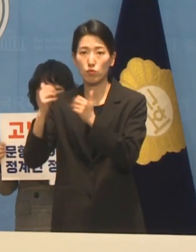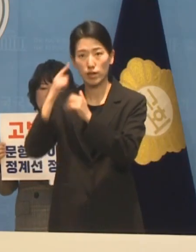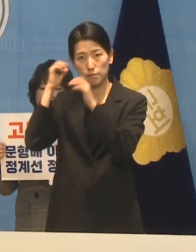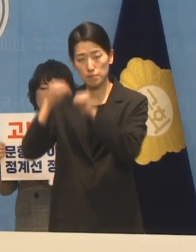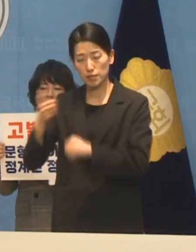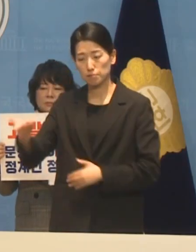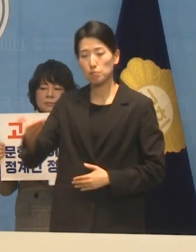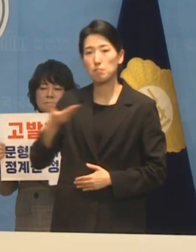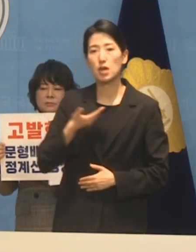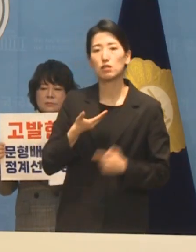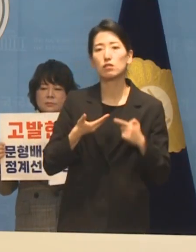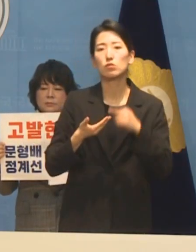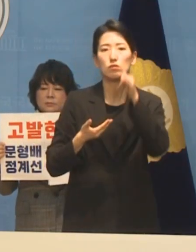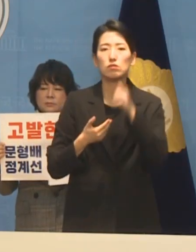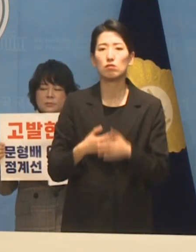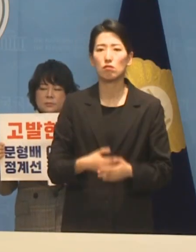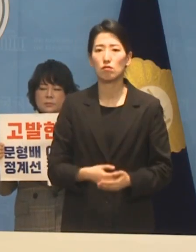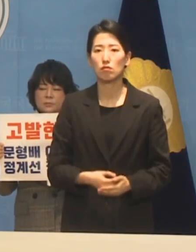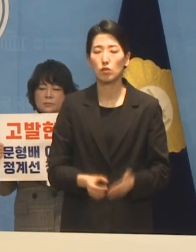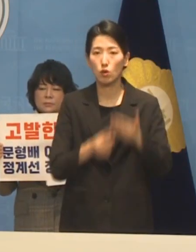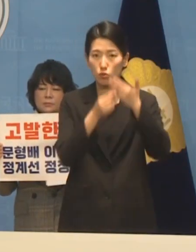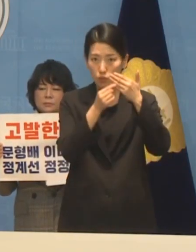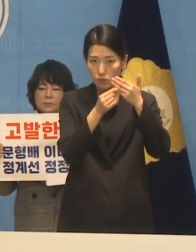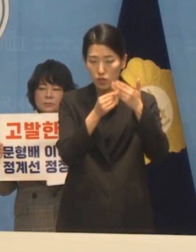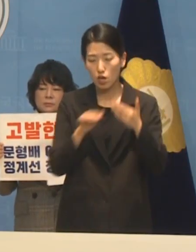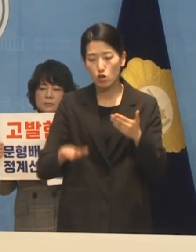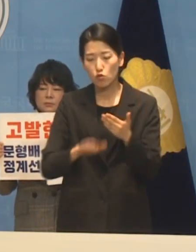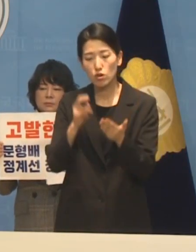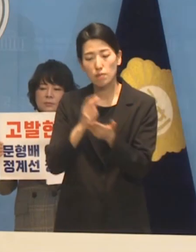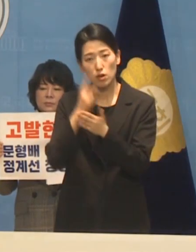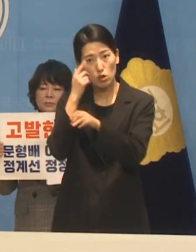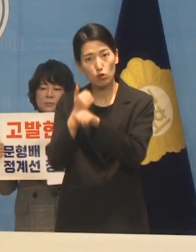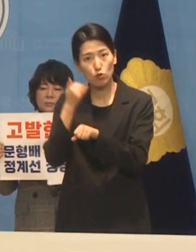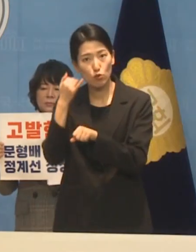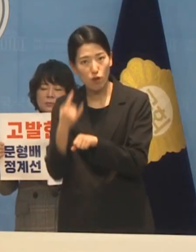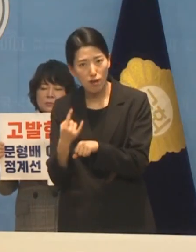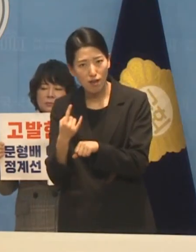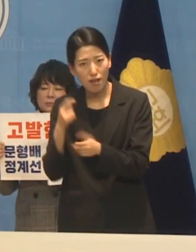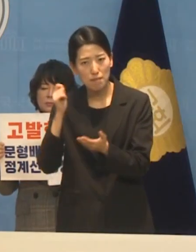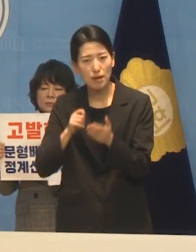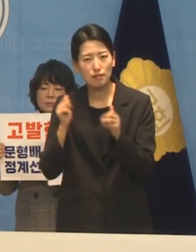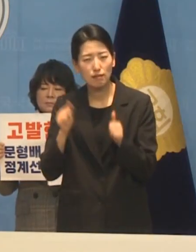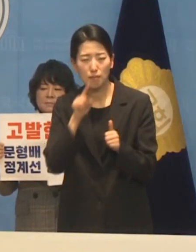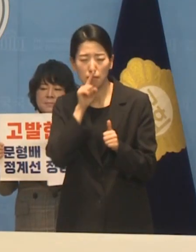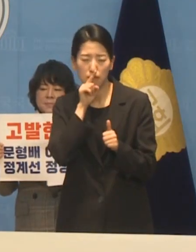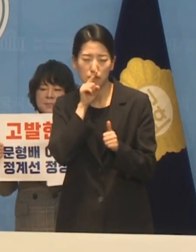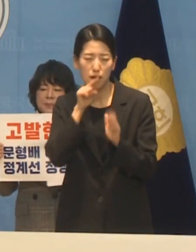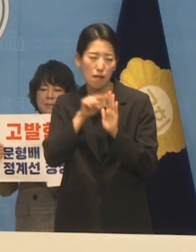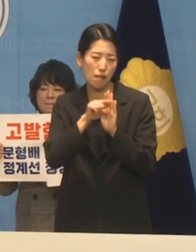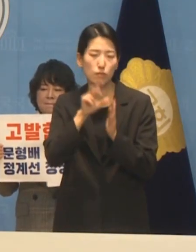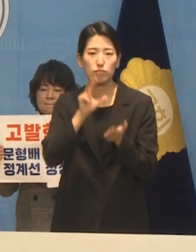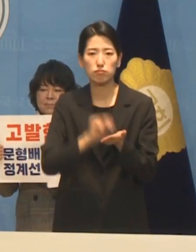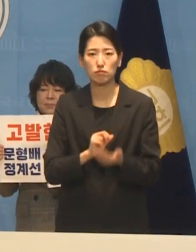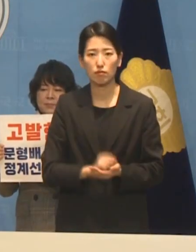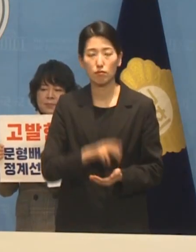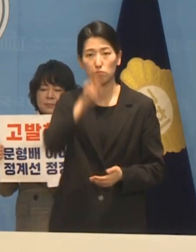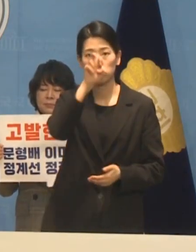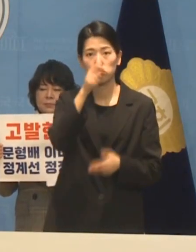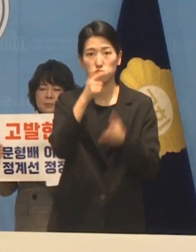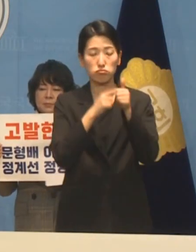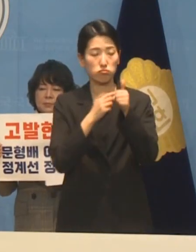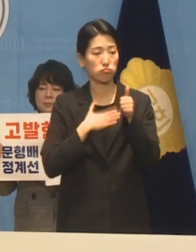강행했습니다. 위법 9. 우리법 연구회 재판관들의 부적절 언행. 문영배 대행은 자신은